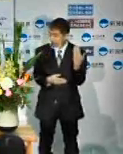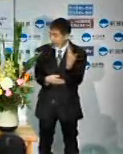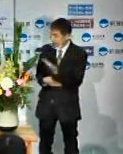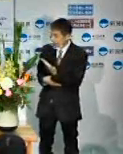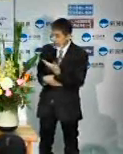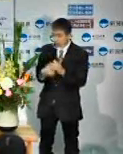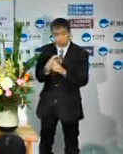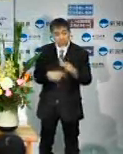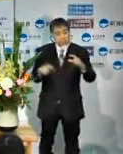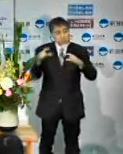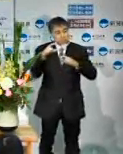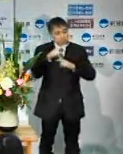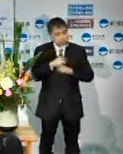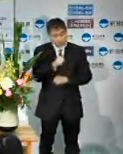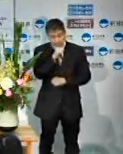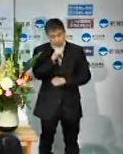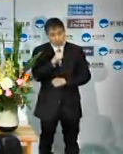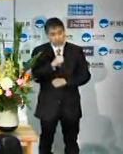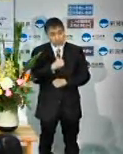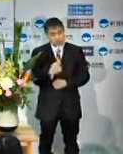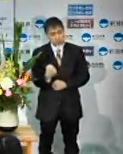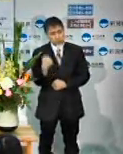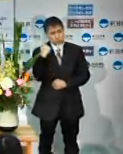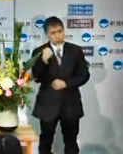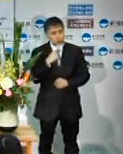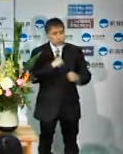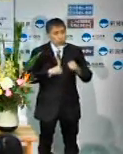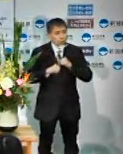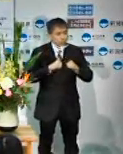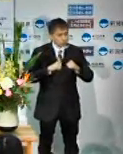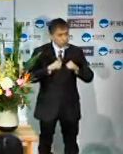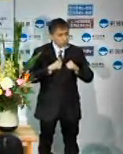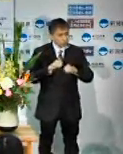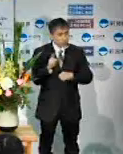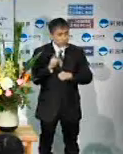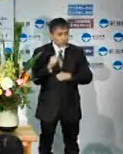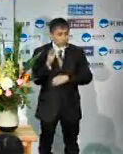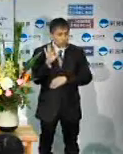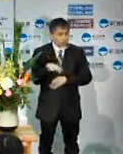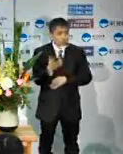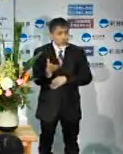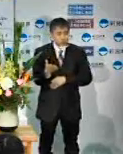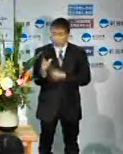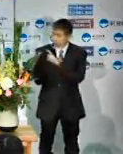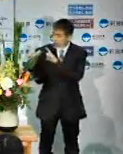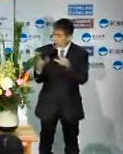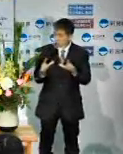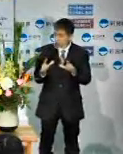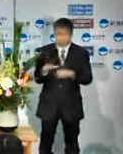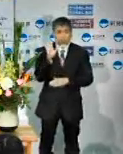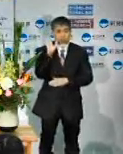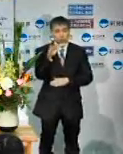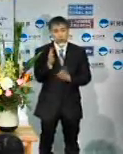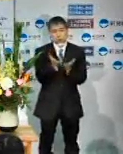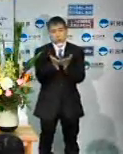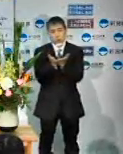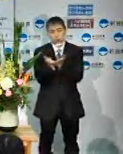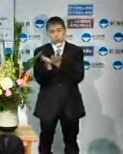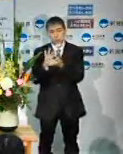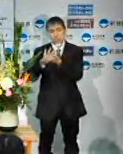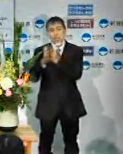は強い取り組み、必要性も触れられることがあります 。それは今後の新潟県の成長発展のためのです